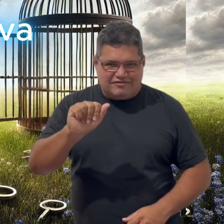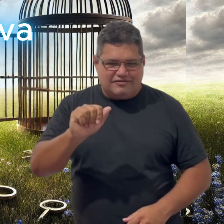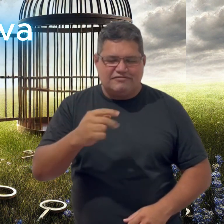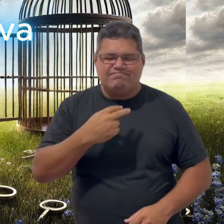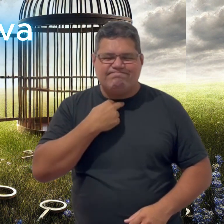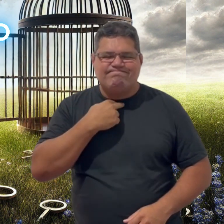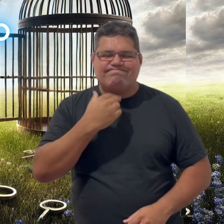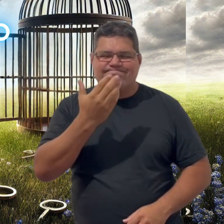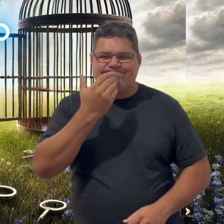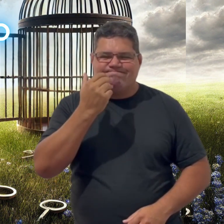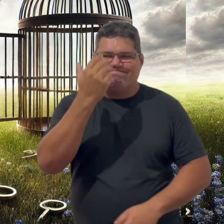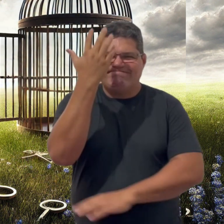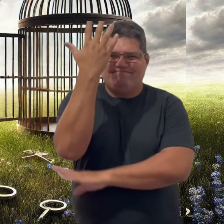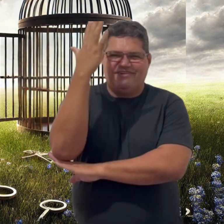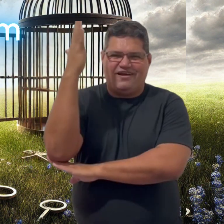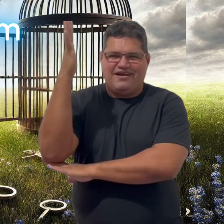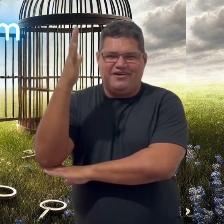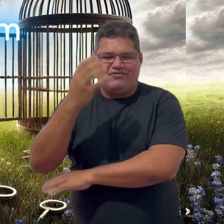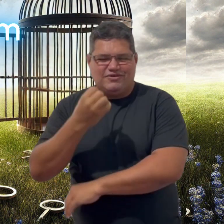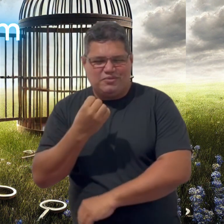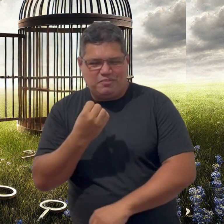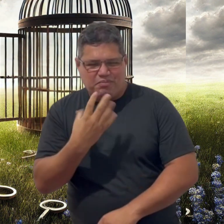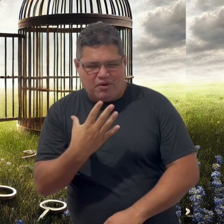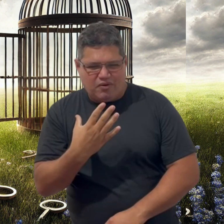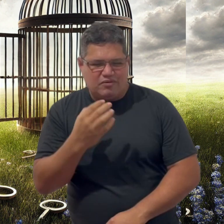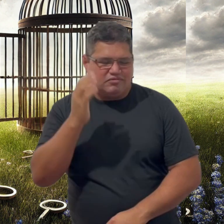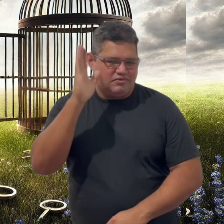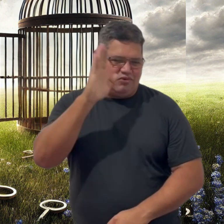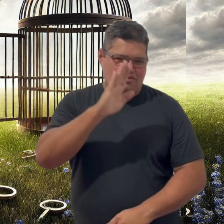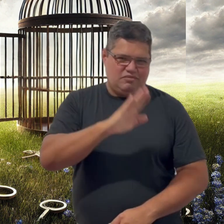que estava no meio do jardim.